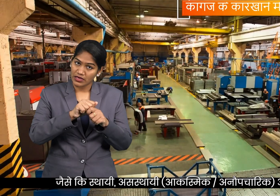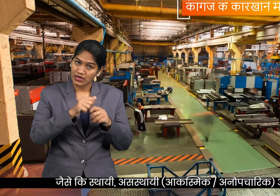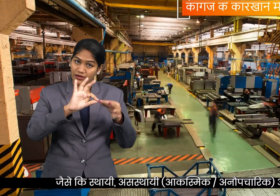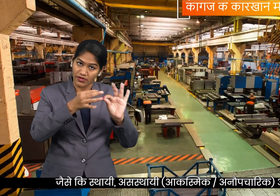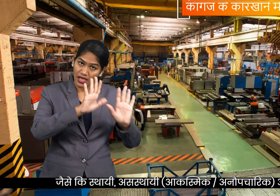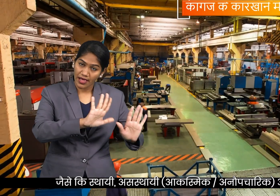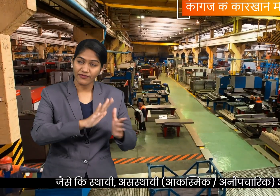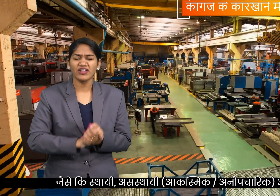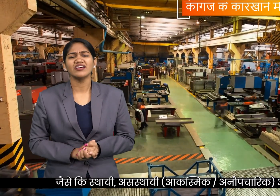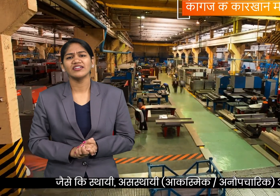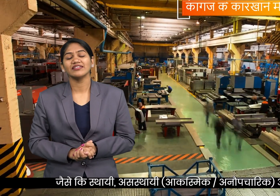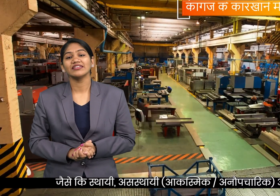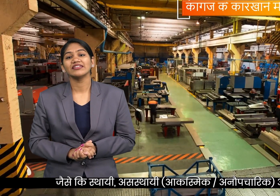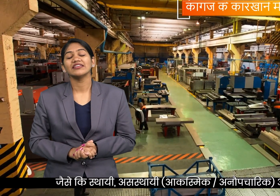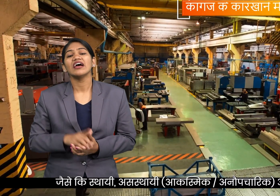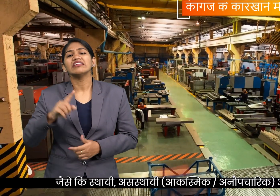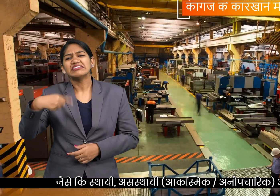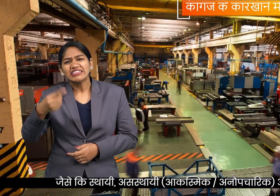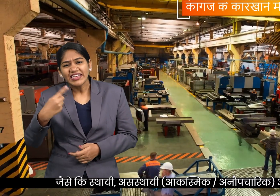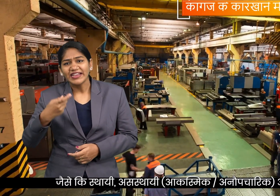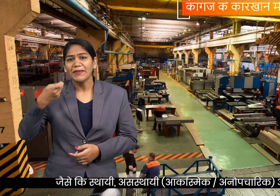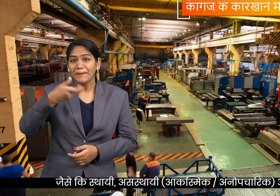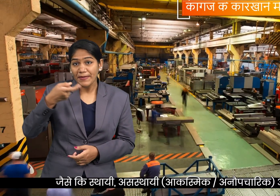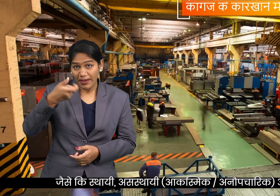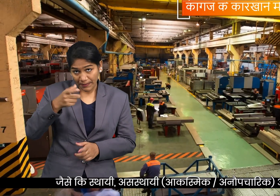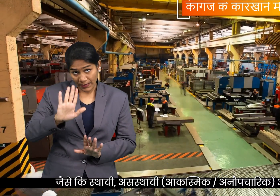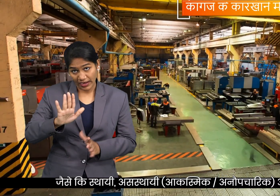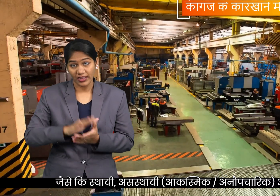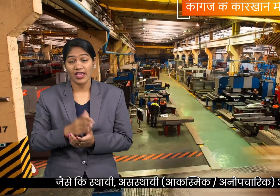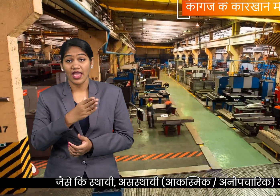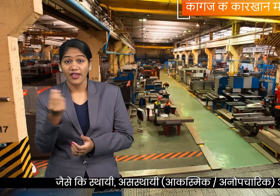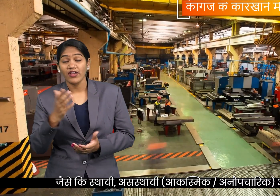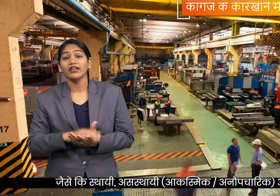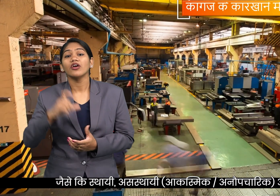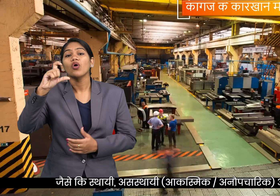अस्थायी और अनुबंध श्रमिकों को नियुक्त किया जाता है।